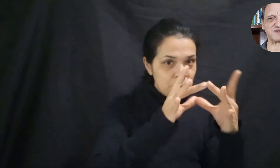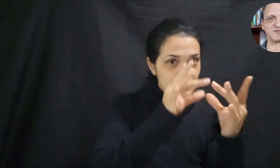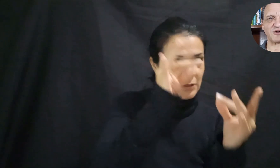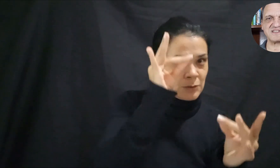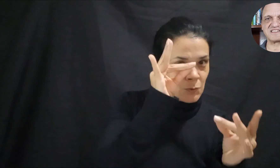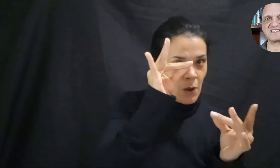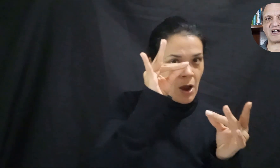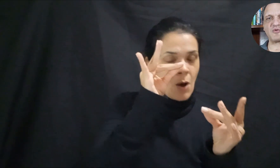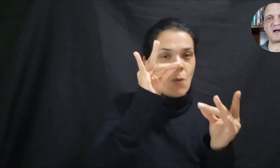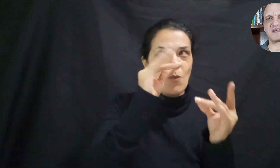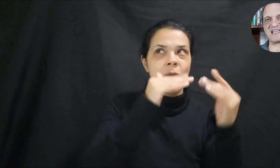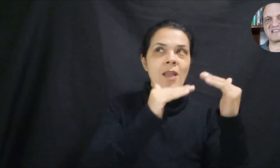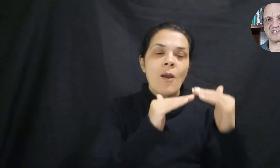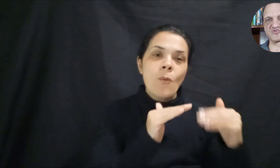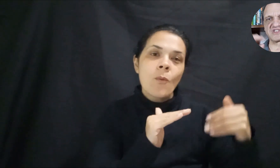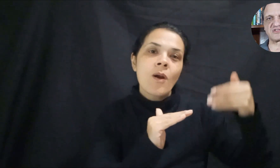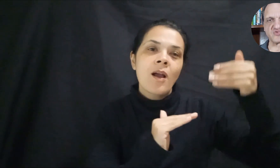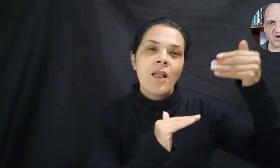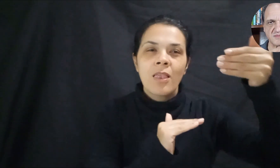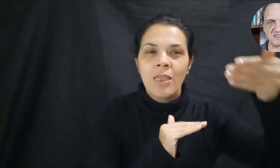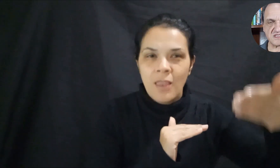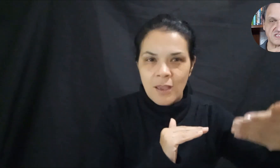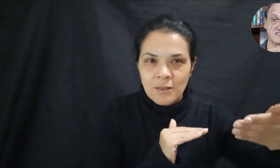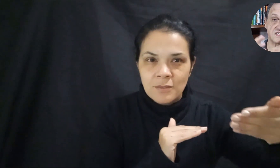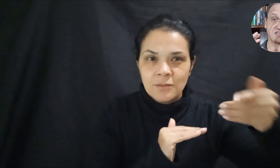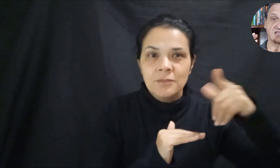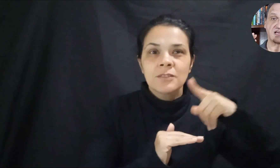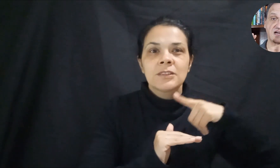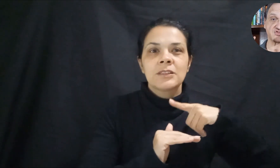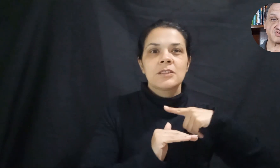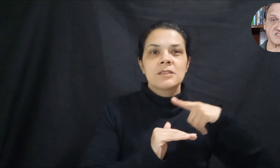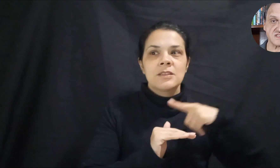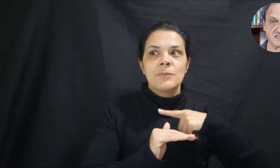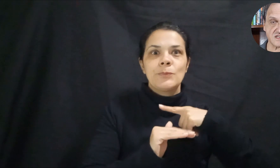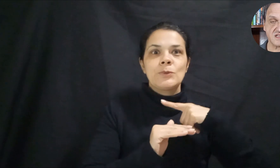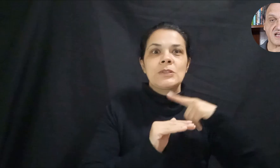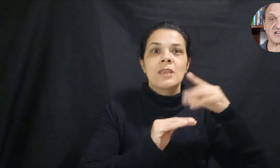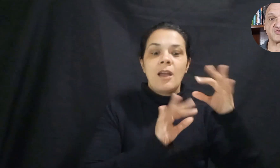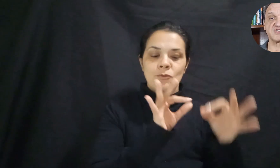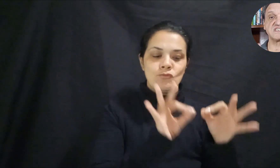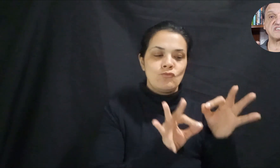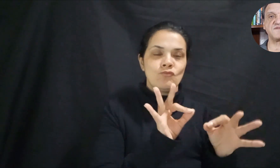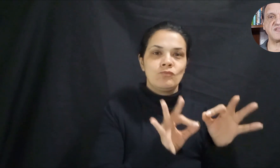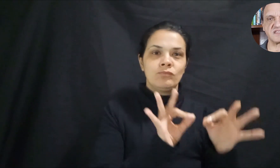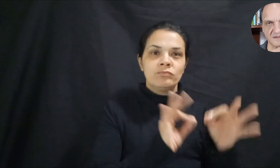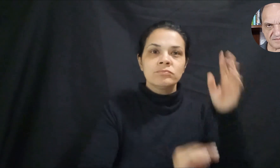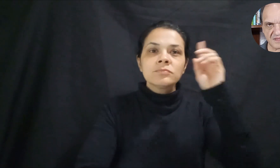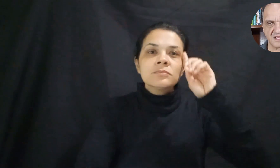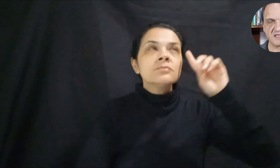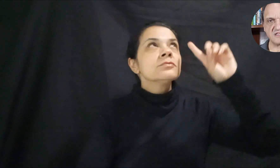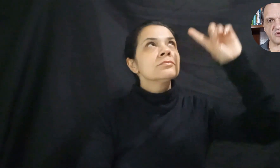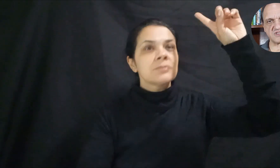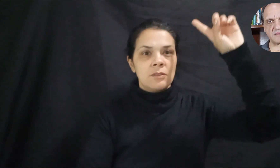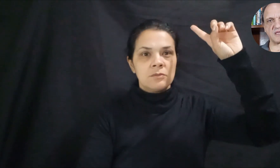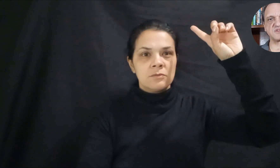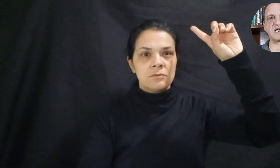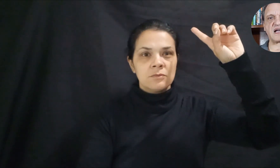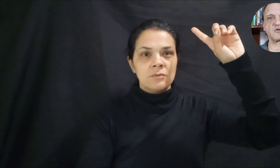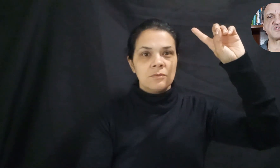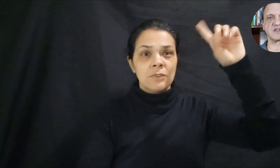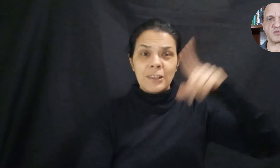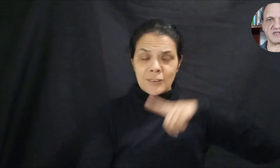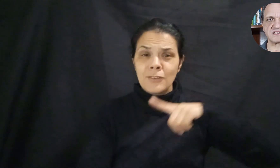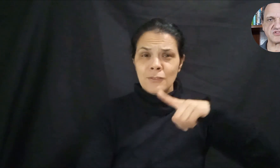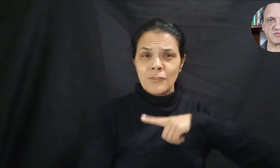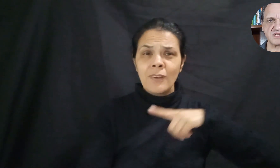evolução espiritual, que existe algo além da justiça dos homens. Existe a justiça divina. E nós sabemos que